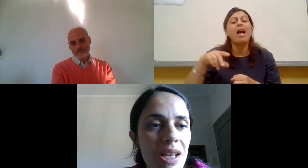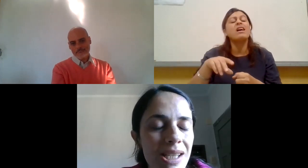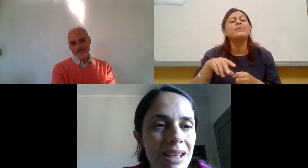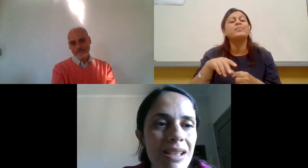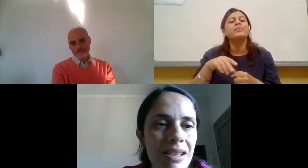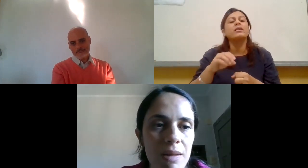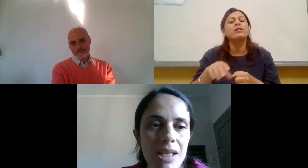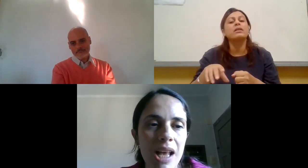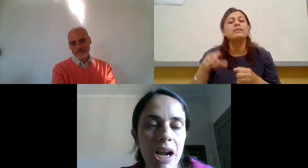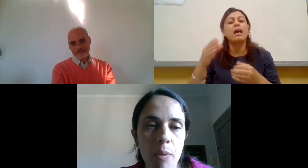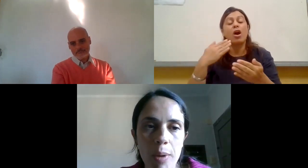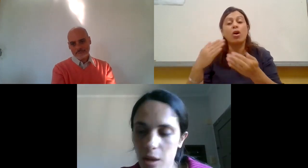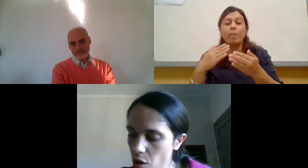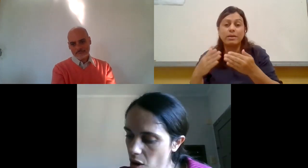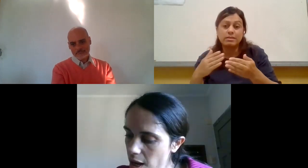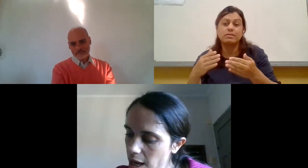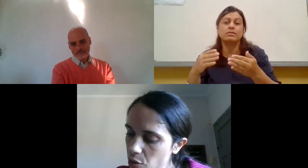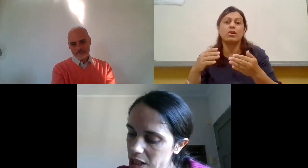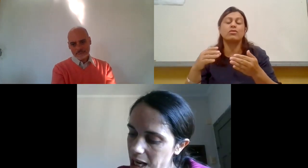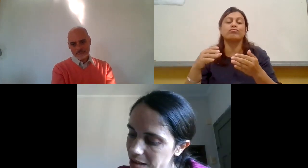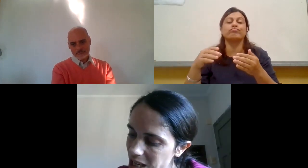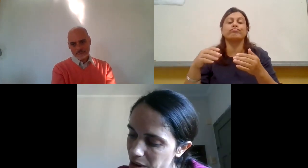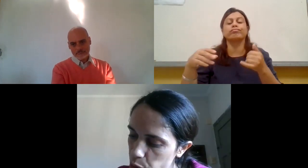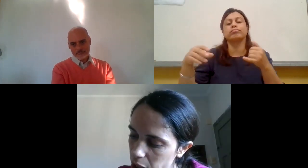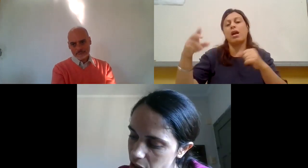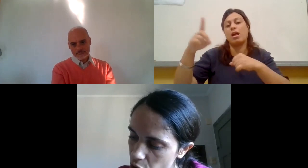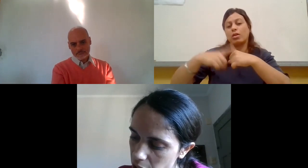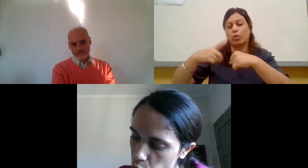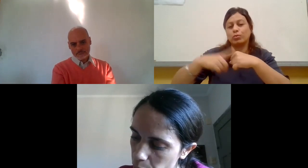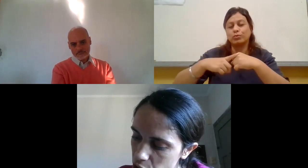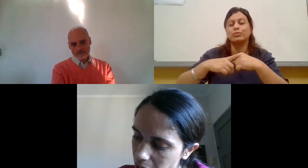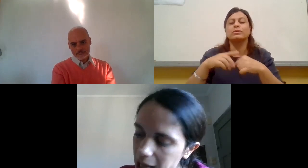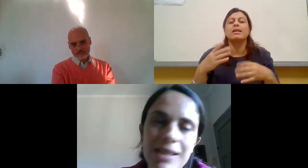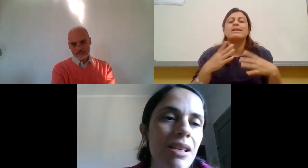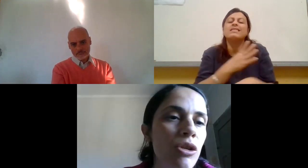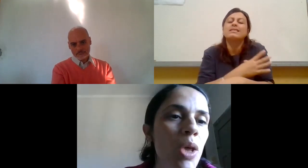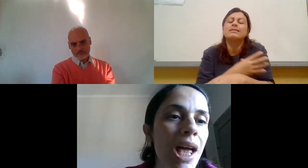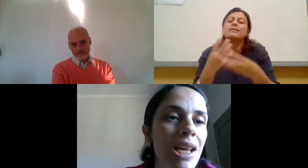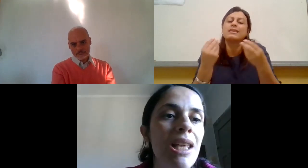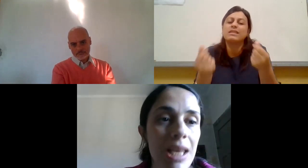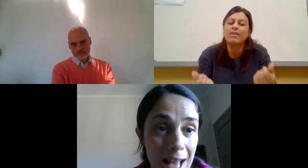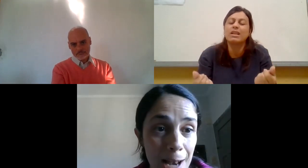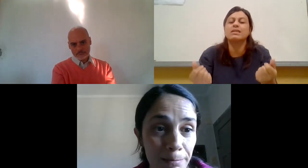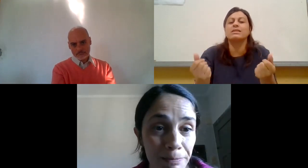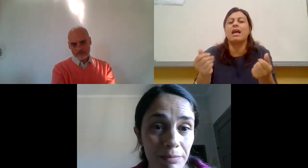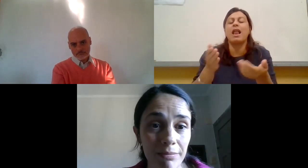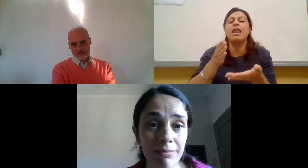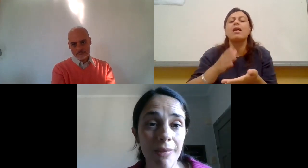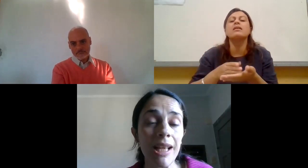pareció interesante sensibilizar al respecto. Es una charla que se va a llamar Protección de Datos Personales y Ciudadanía